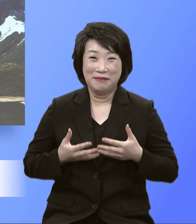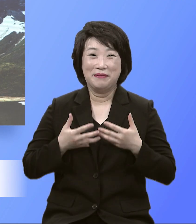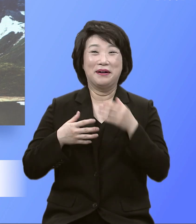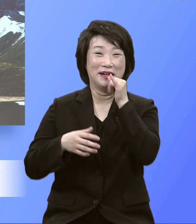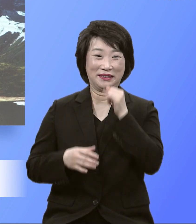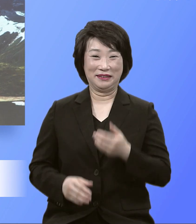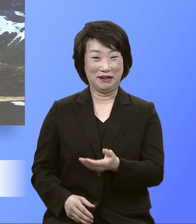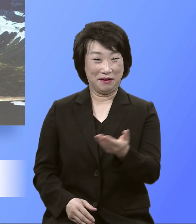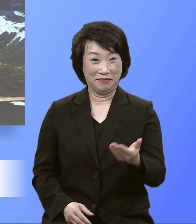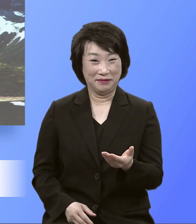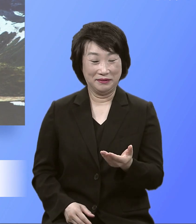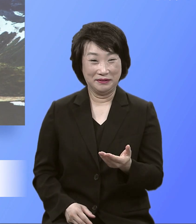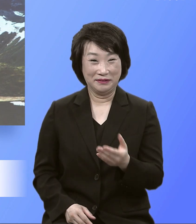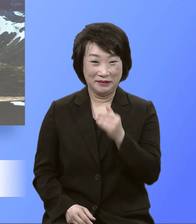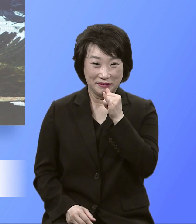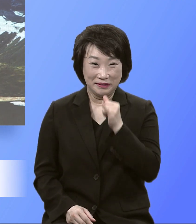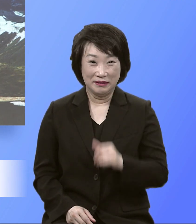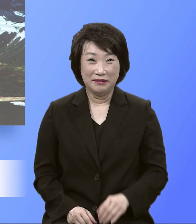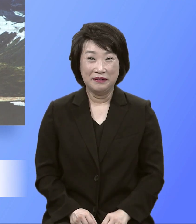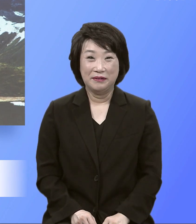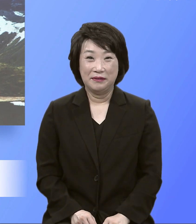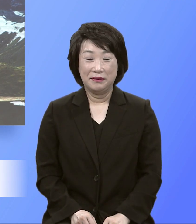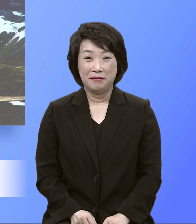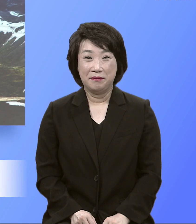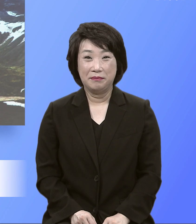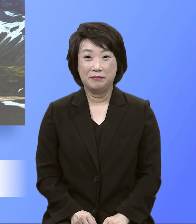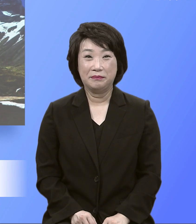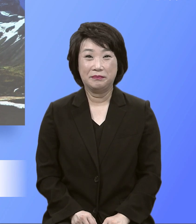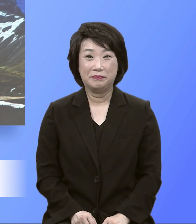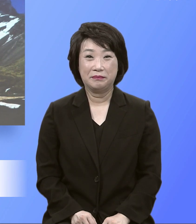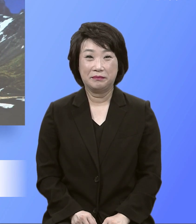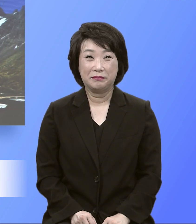이렇게 열불이 나는 거지. 예.